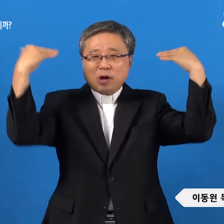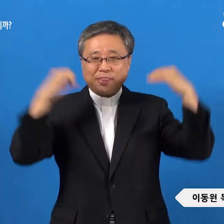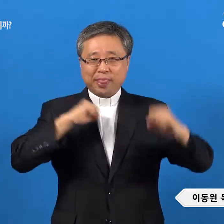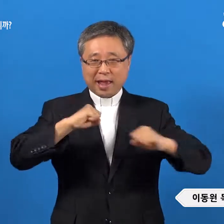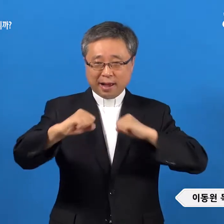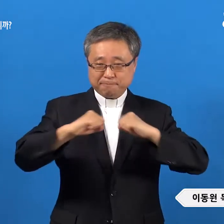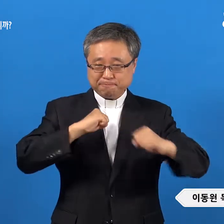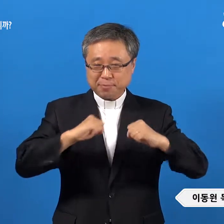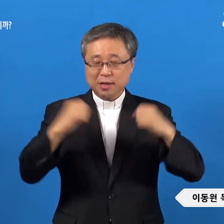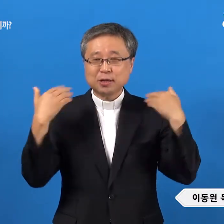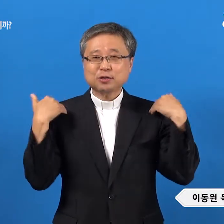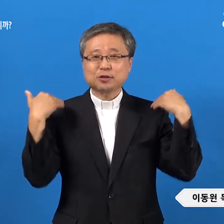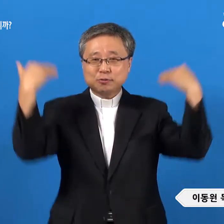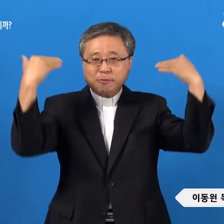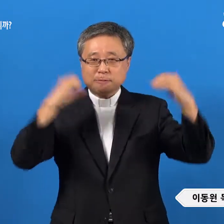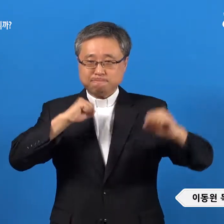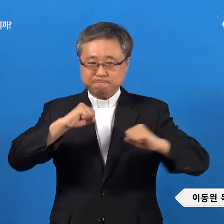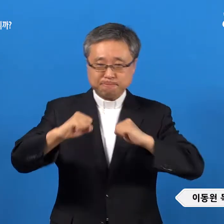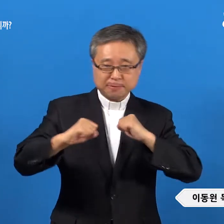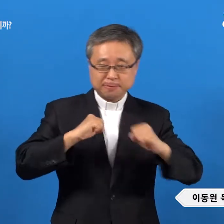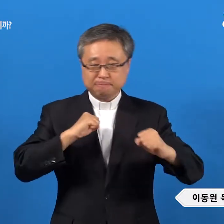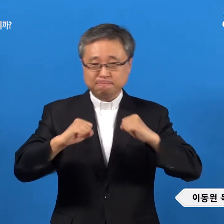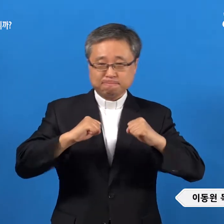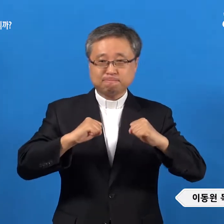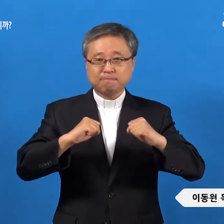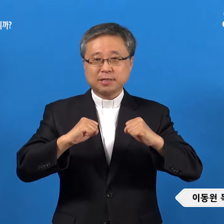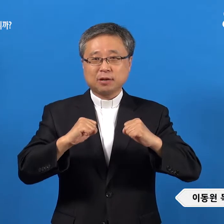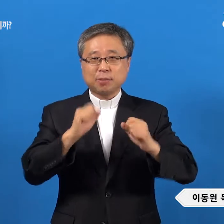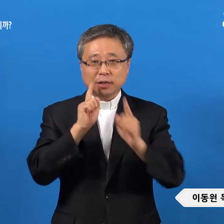그리고 성숙한 실천이라고 할 수가 있습니다.